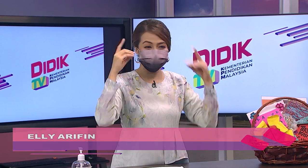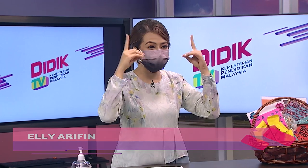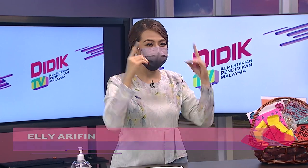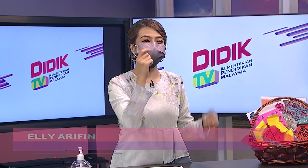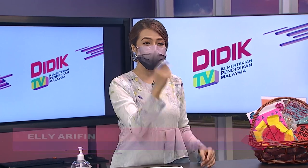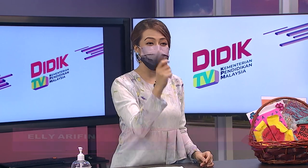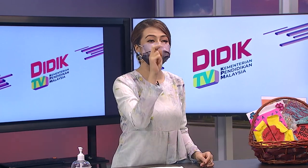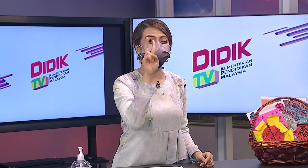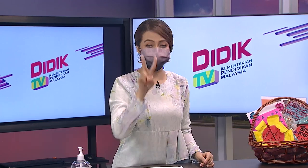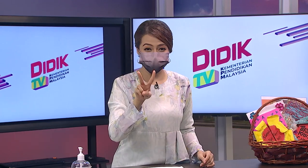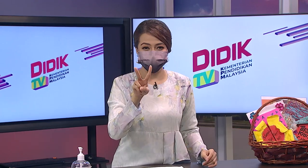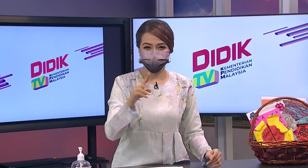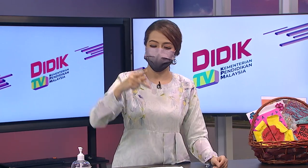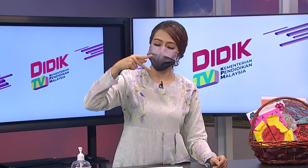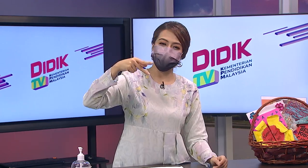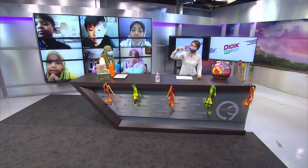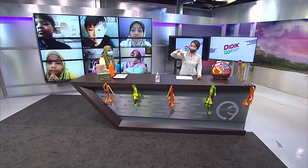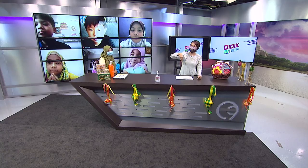Eh, ya, Didik